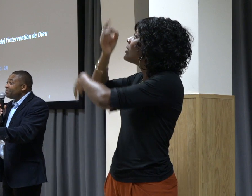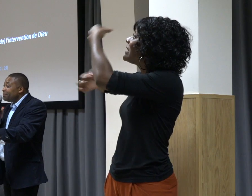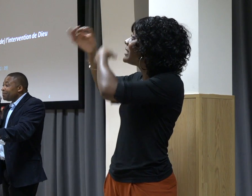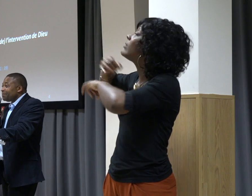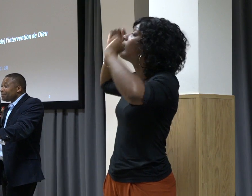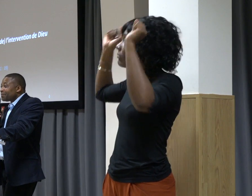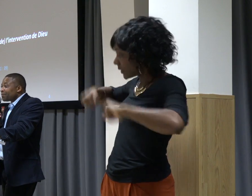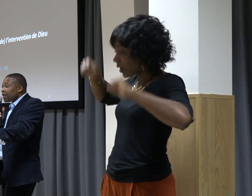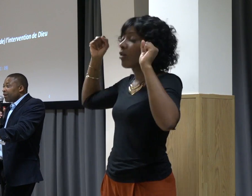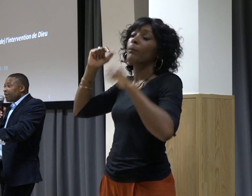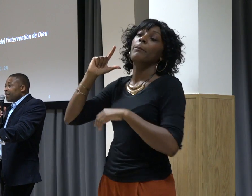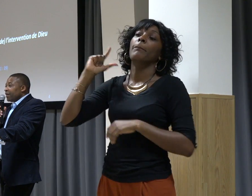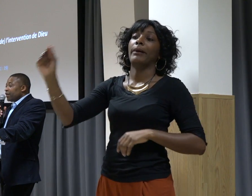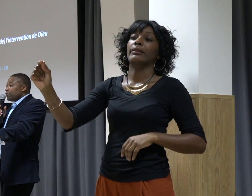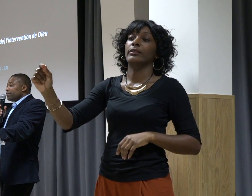l'Éternel.